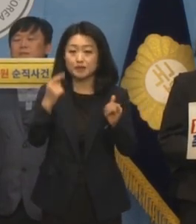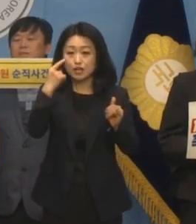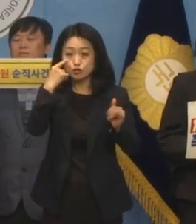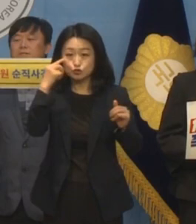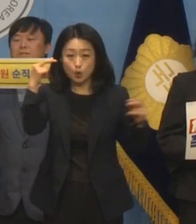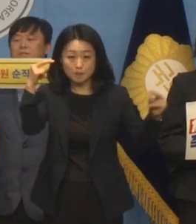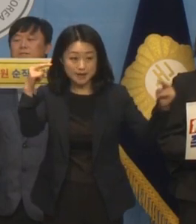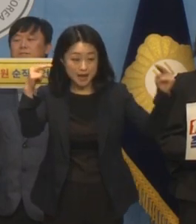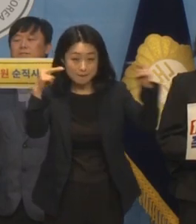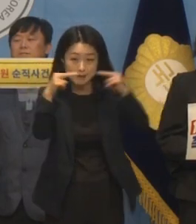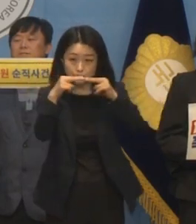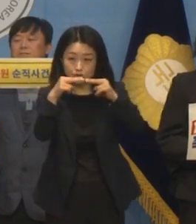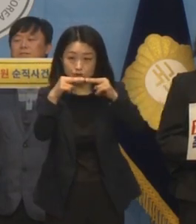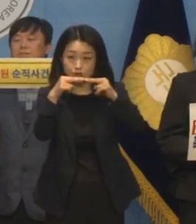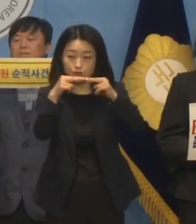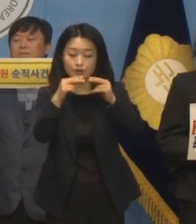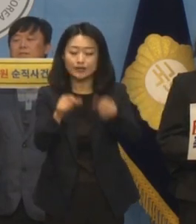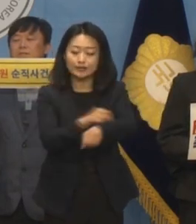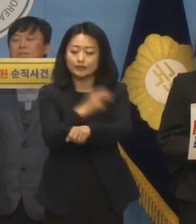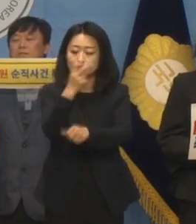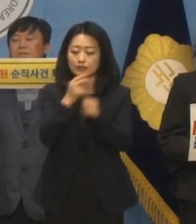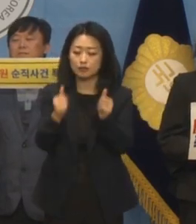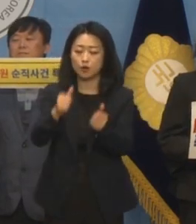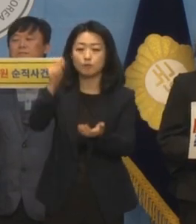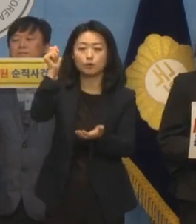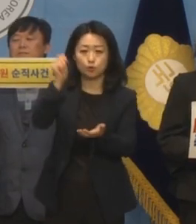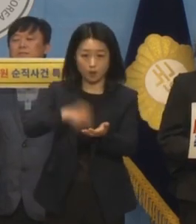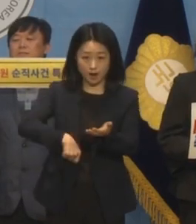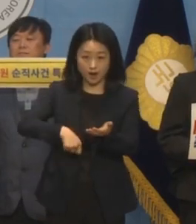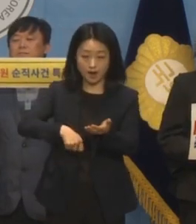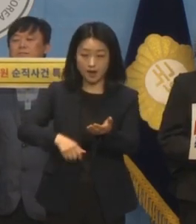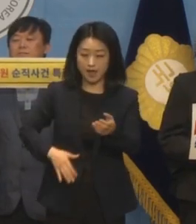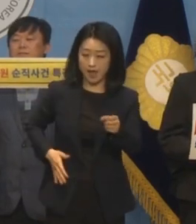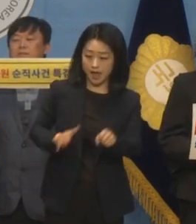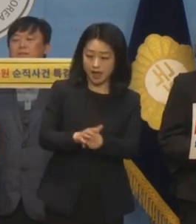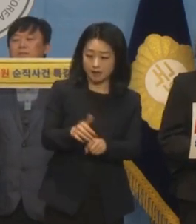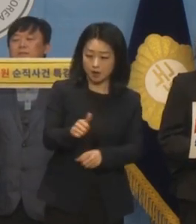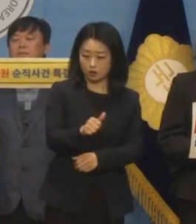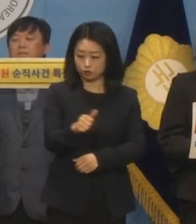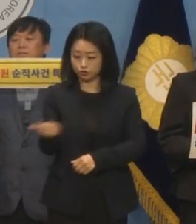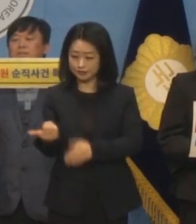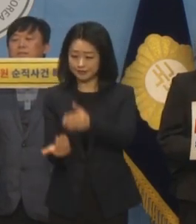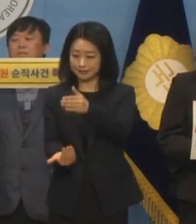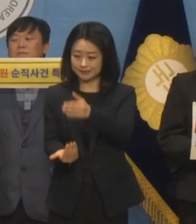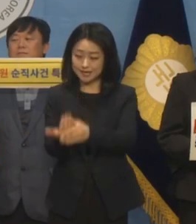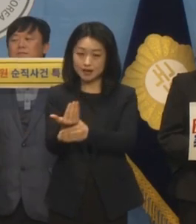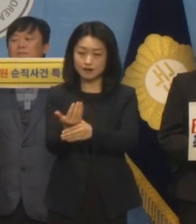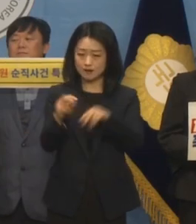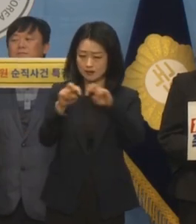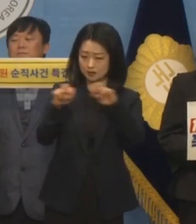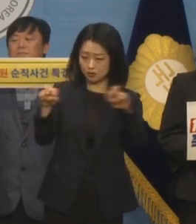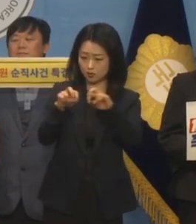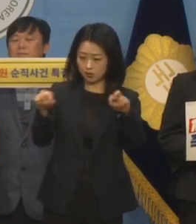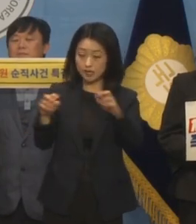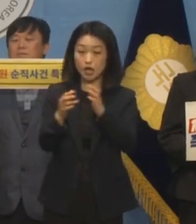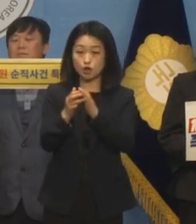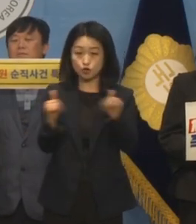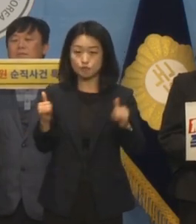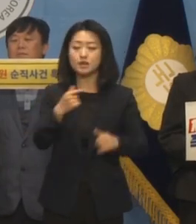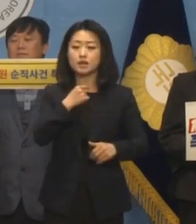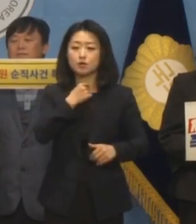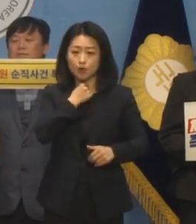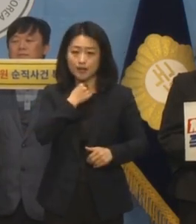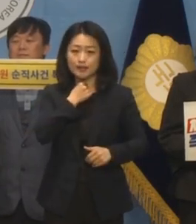특검을 통과시켜서 특검으로서 해병 순직 사건을 규명하는 게 국민의